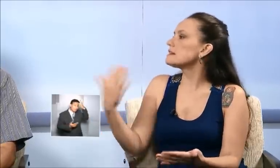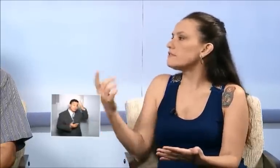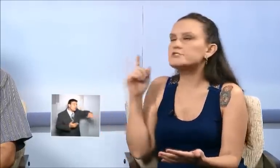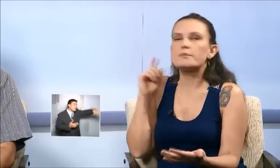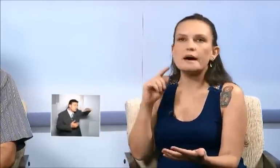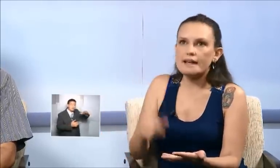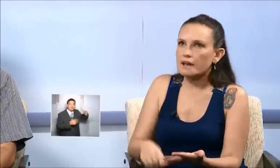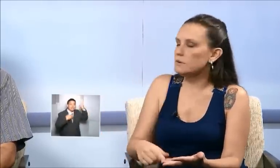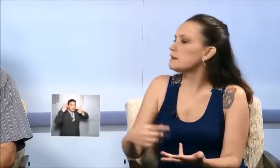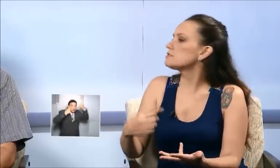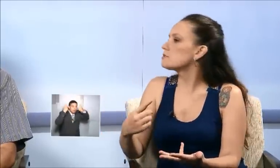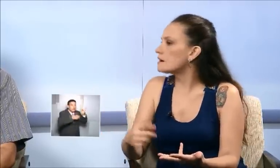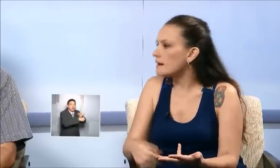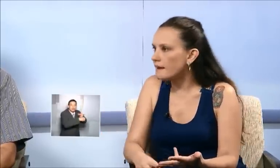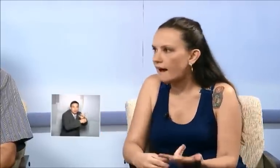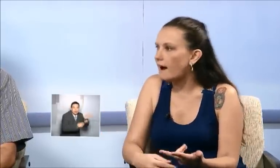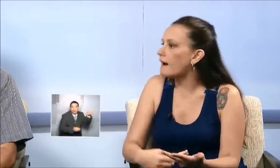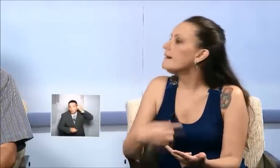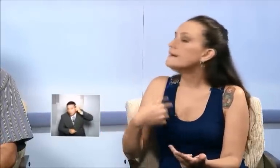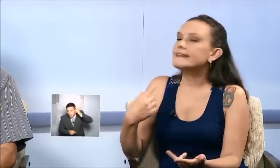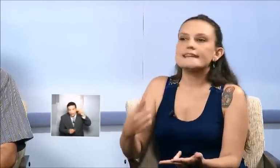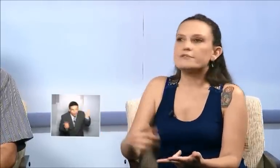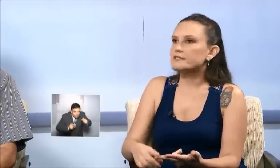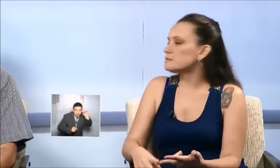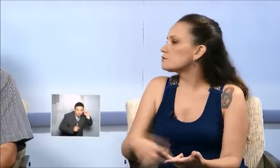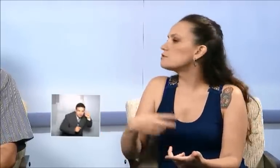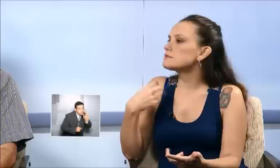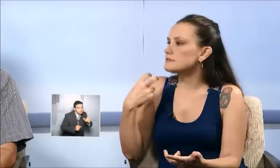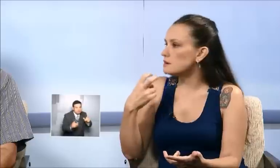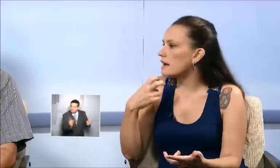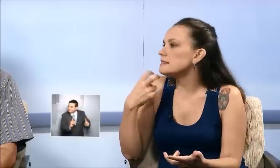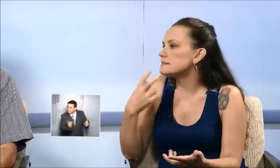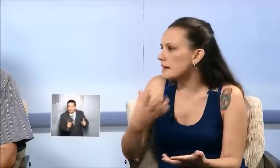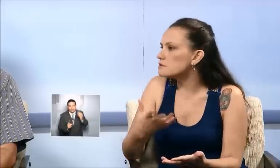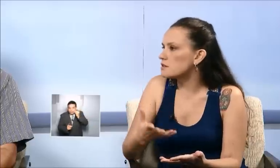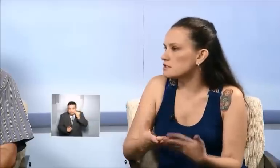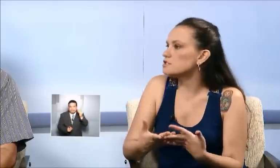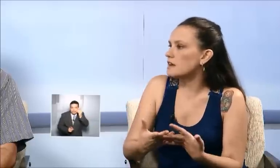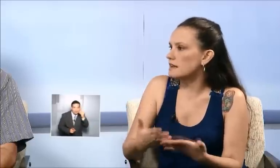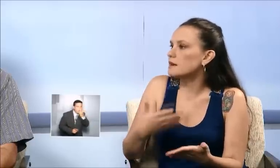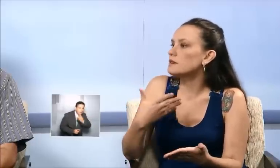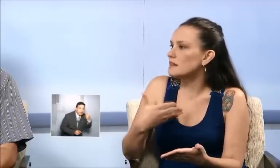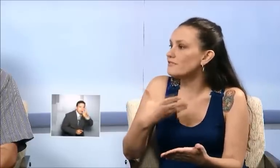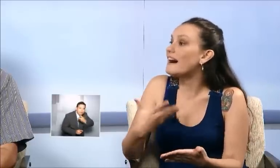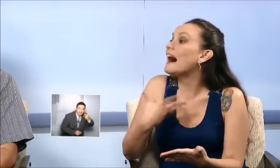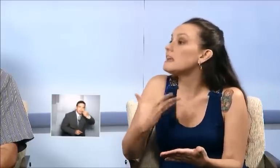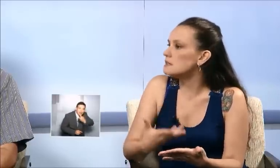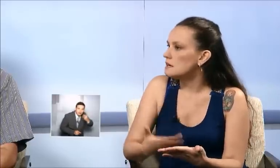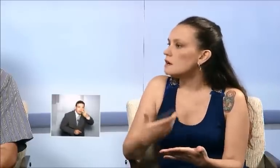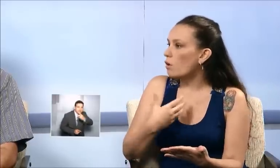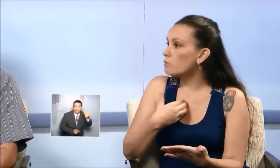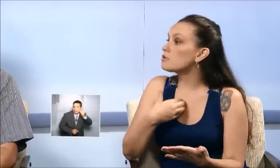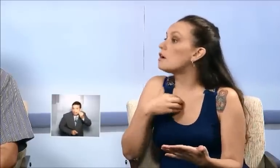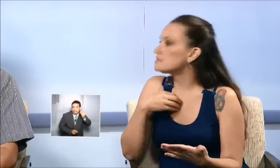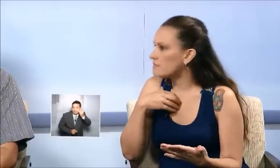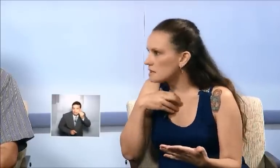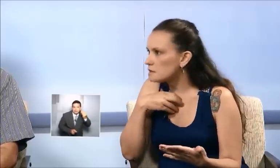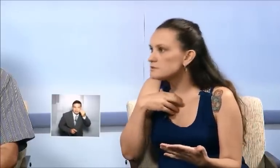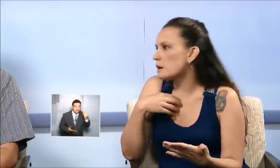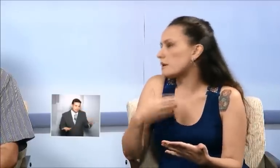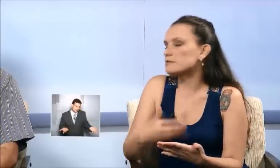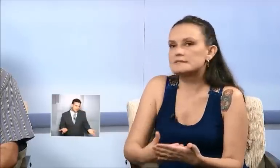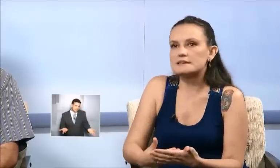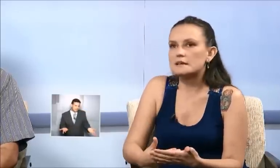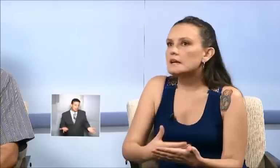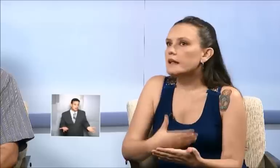surdez através de aparelho, implante coclear, tentar fazer o surdo ser oralizado, que é o que a gente fala, né, com que ele fale como nós